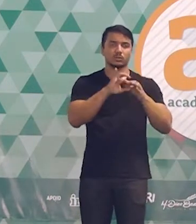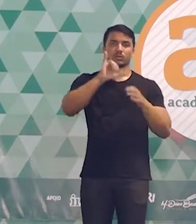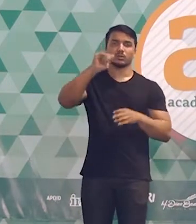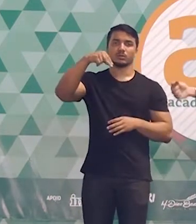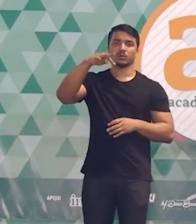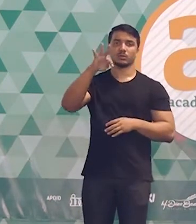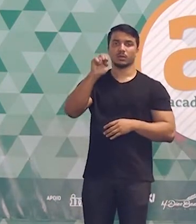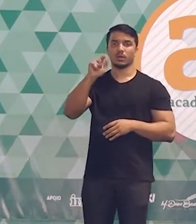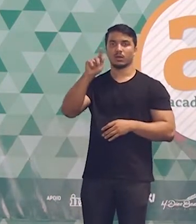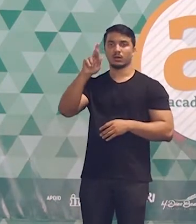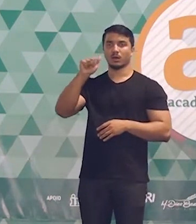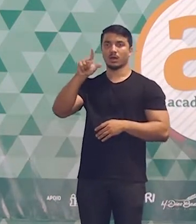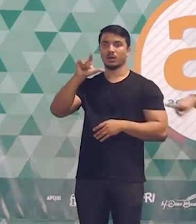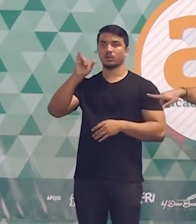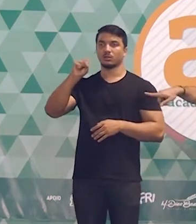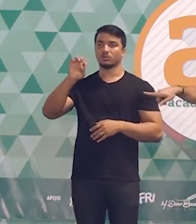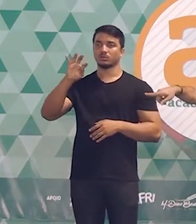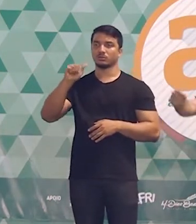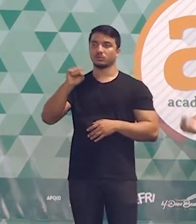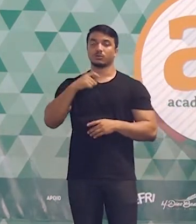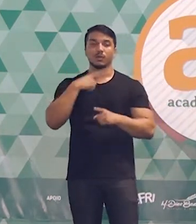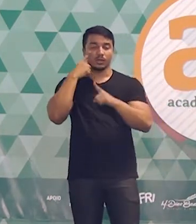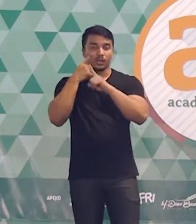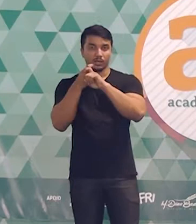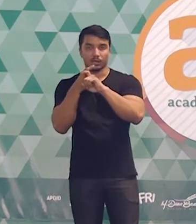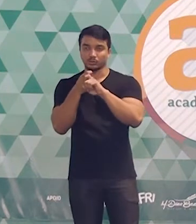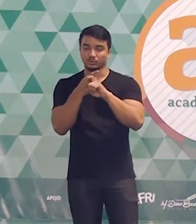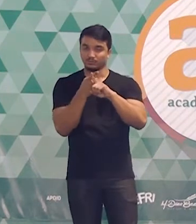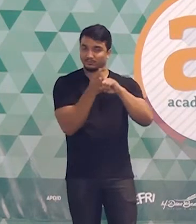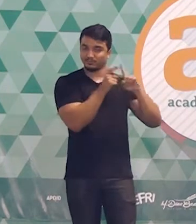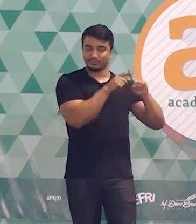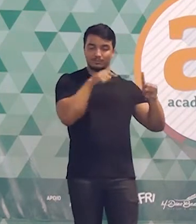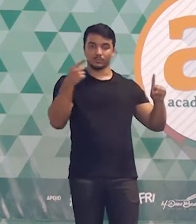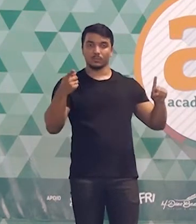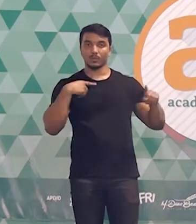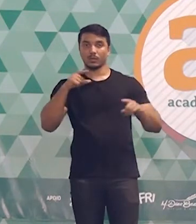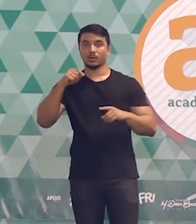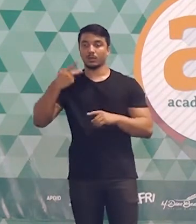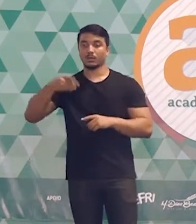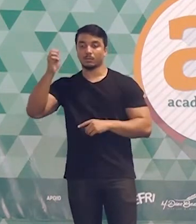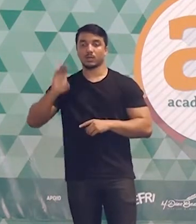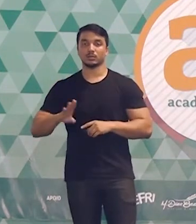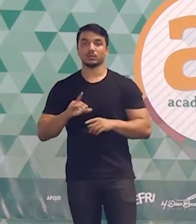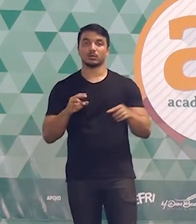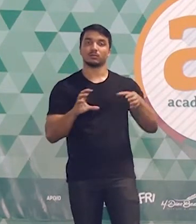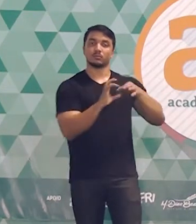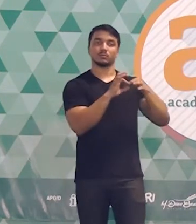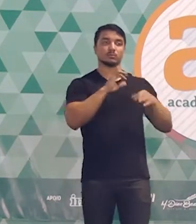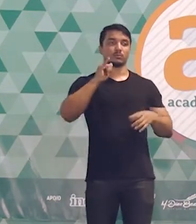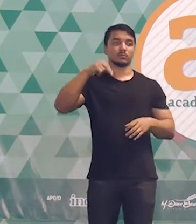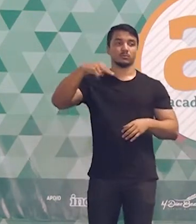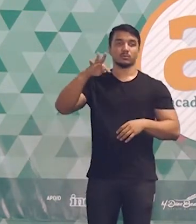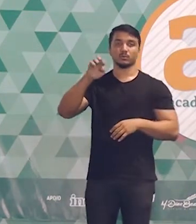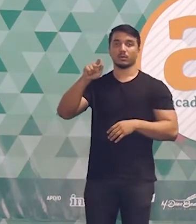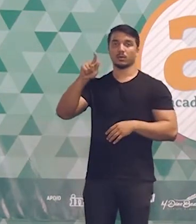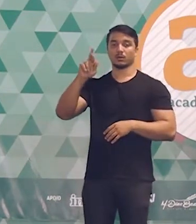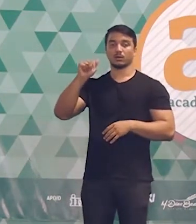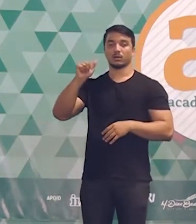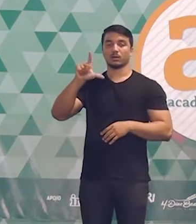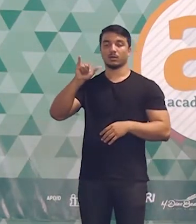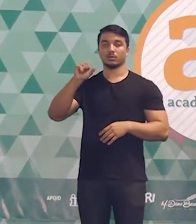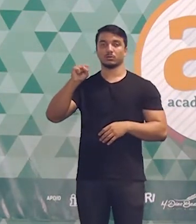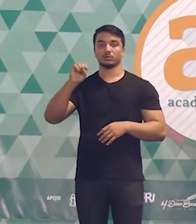integralistas? Tiveram uma aula agora há pouco, falou de nazismo, né? Os integralistas eram os nazistas brasileiros, né? Isso,